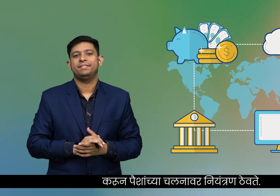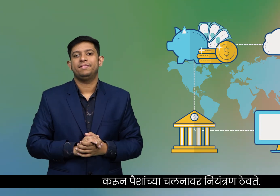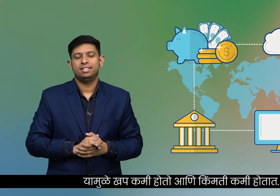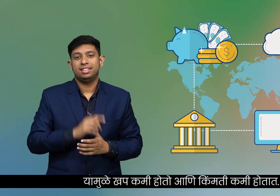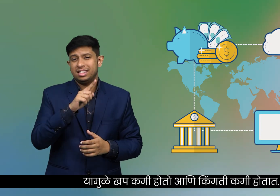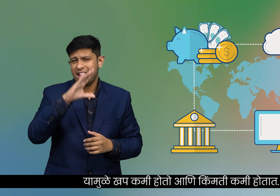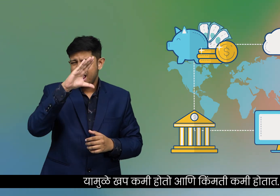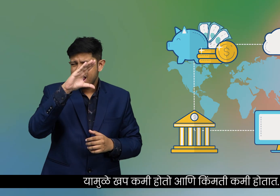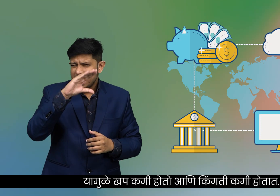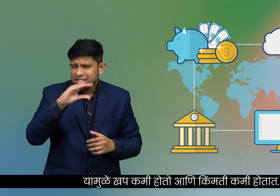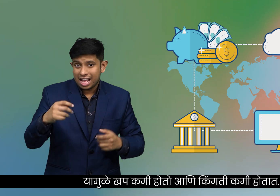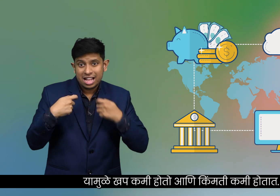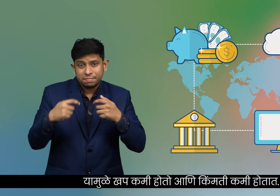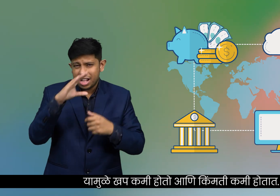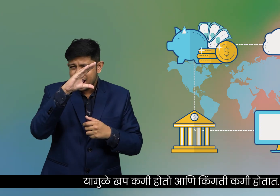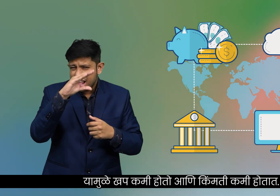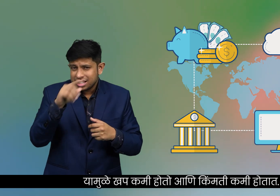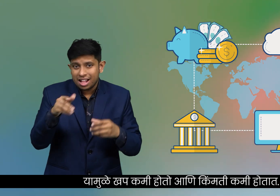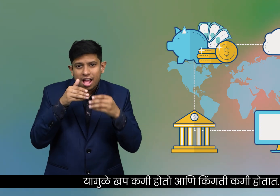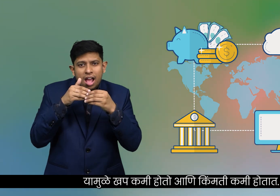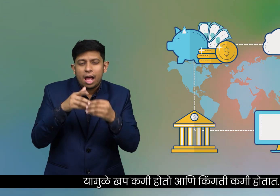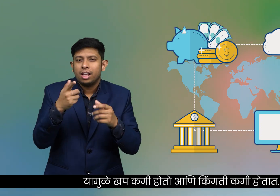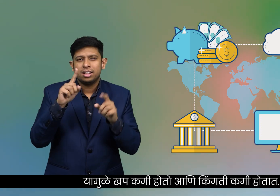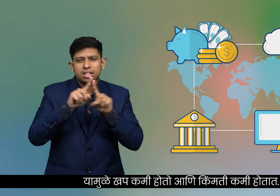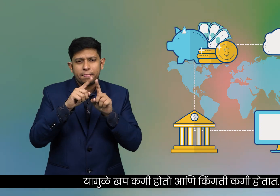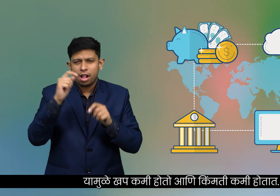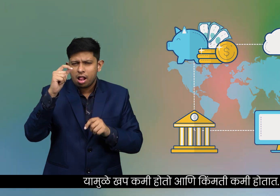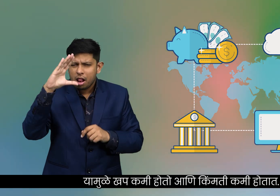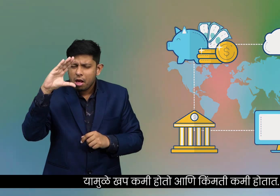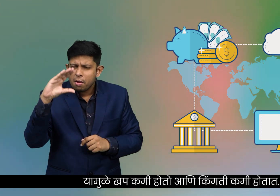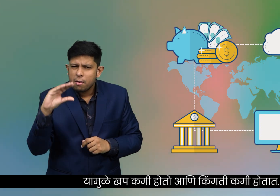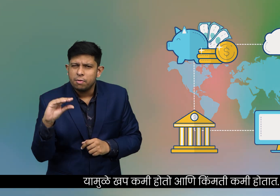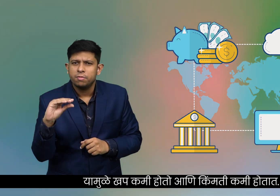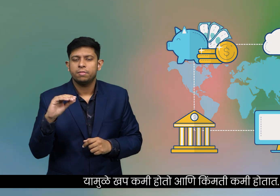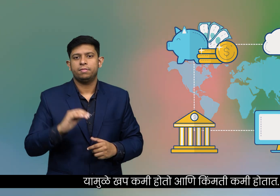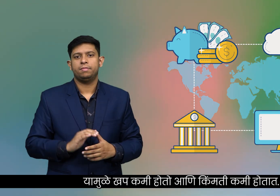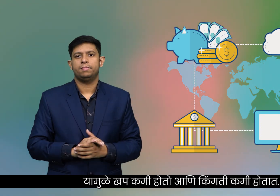ठेवते. यामुळे खूप कमी होतो आणि किंमती कमी होतात.